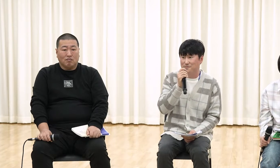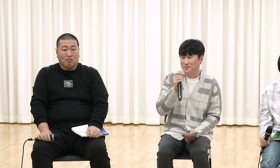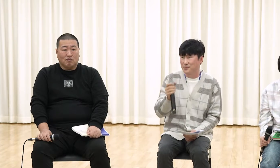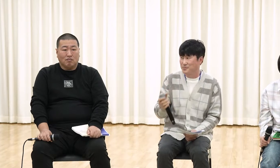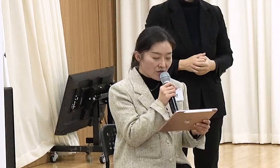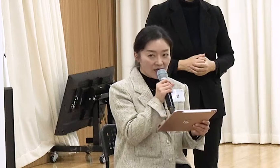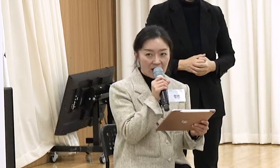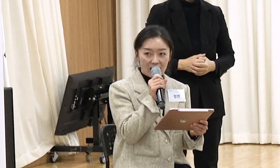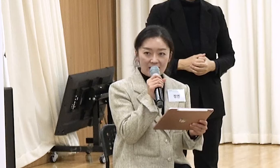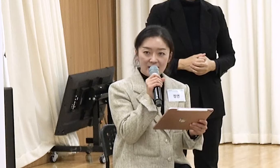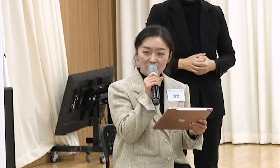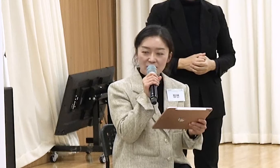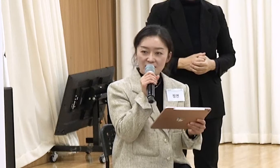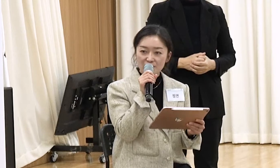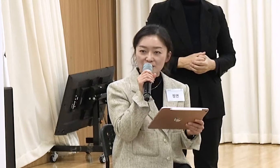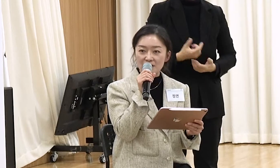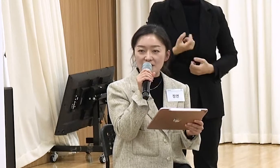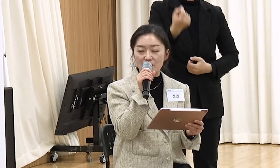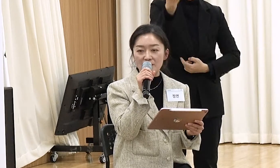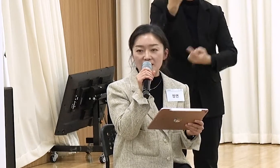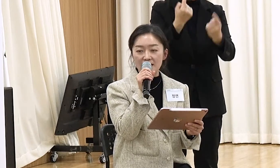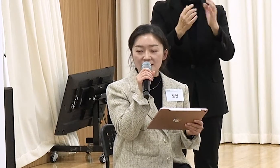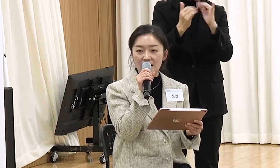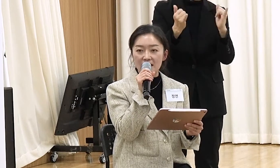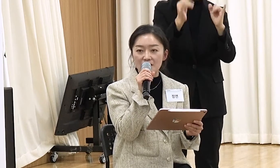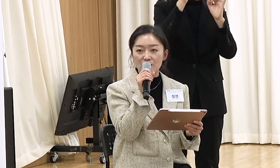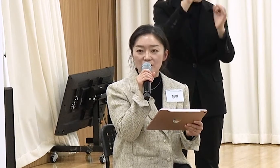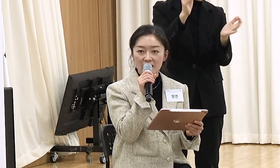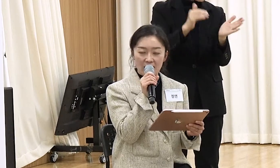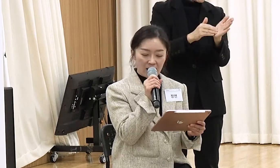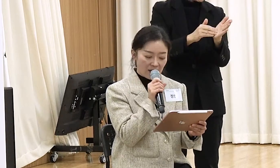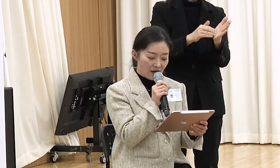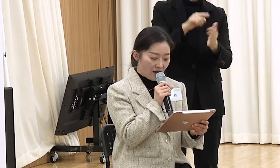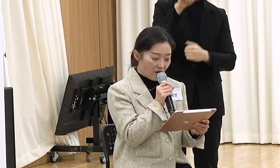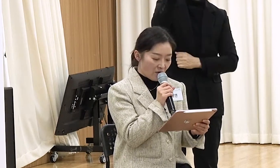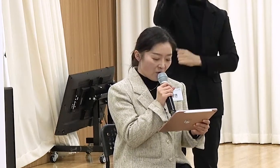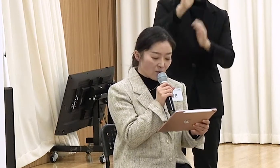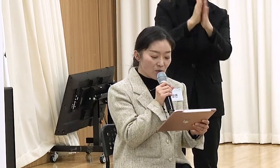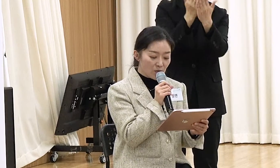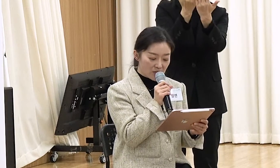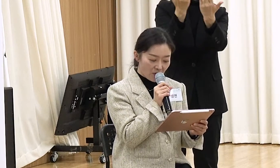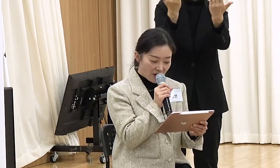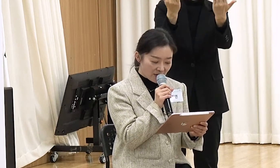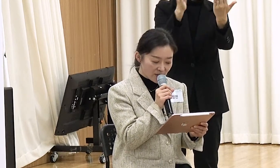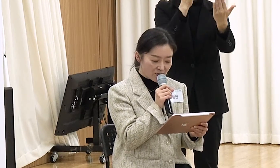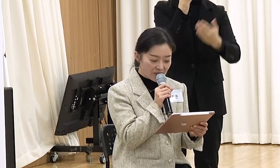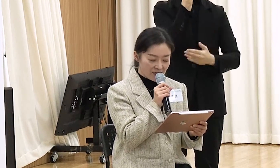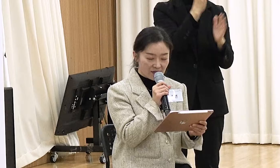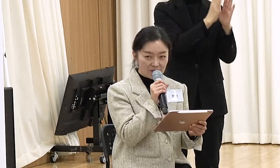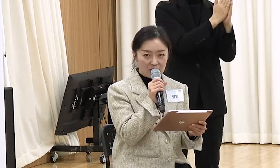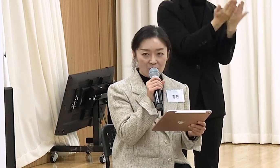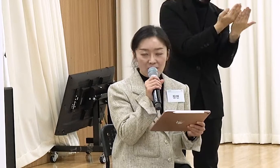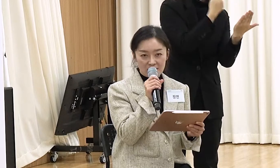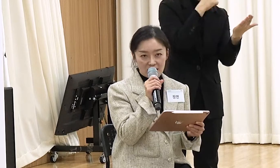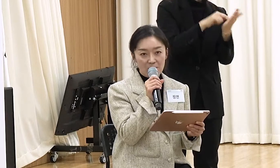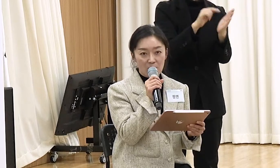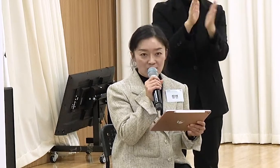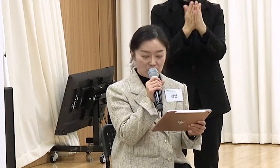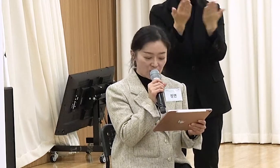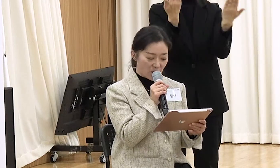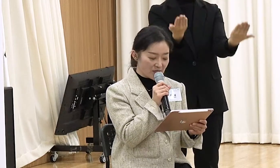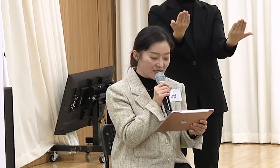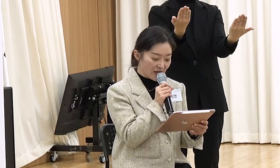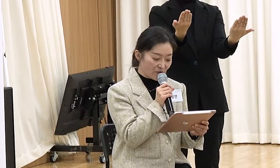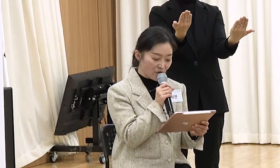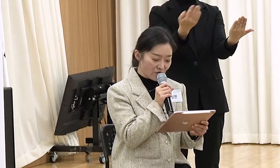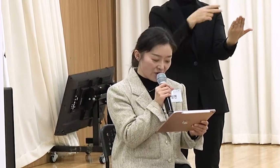있었습니다. 저희가 일찍 오신 분들은 보셨겠으나 저 뒤에 원본 도서와 쉬운 책을 비교해서